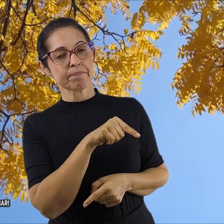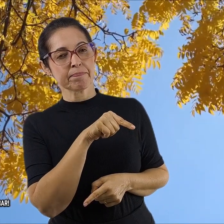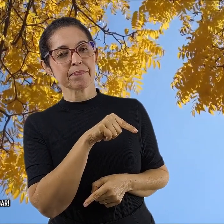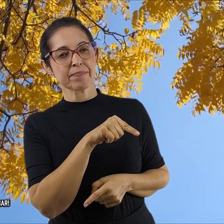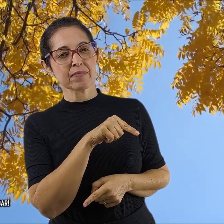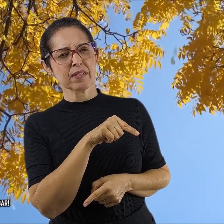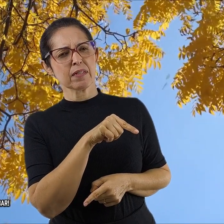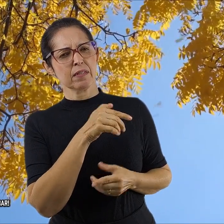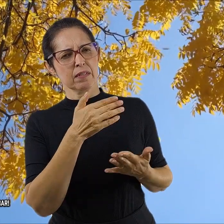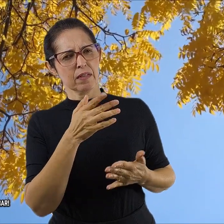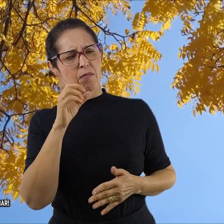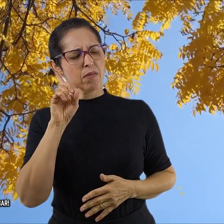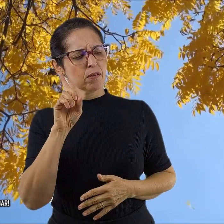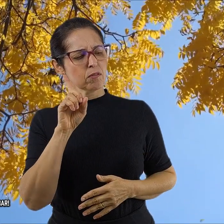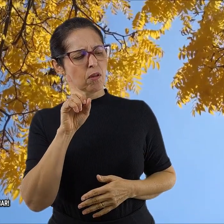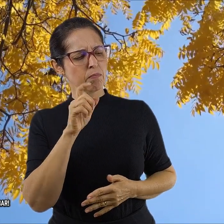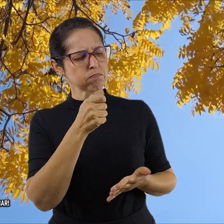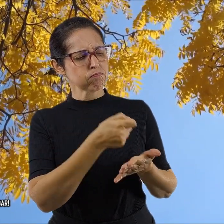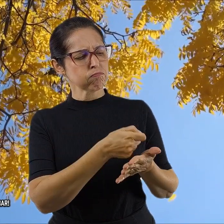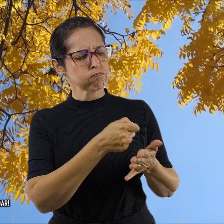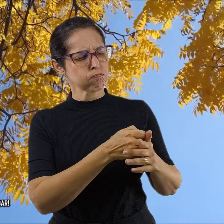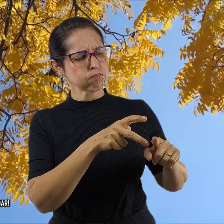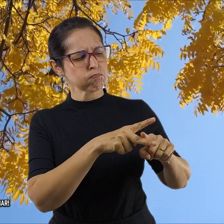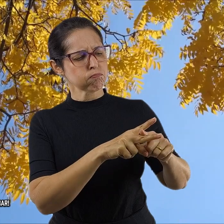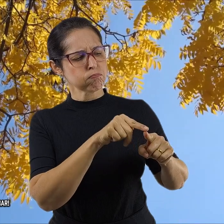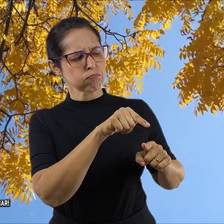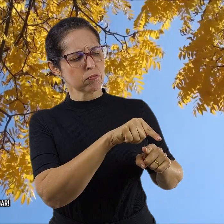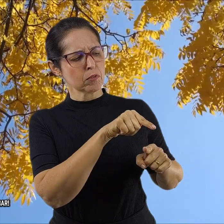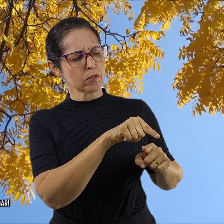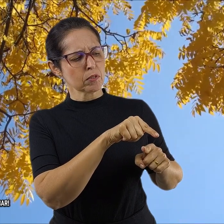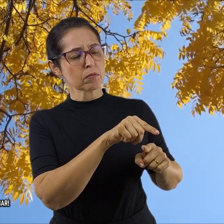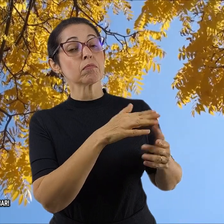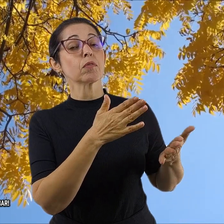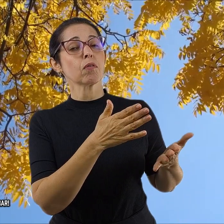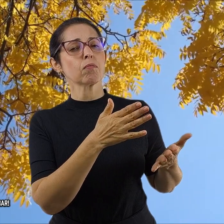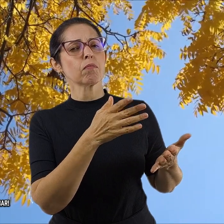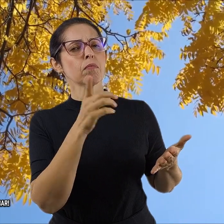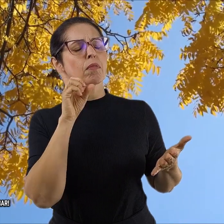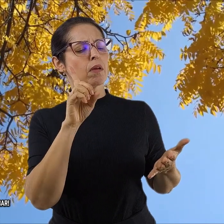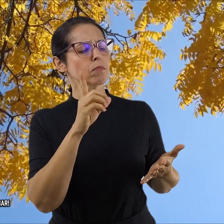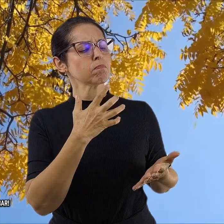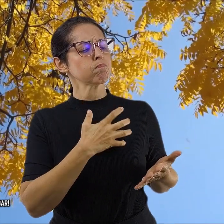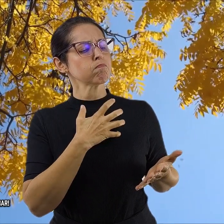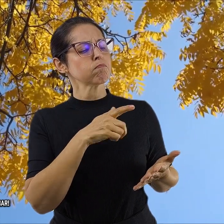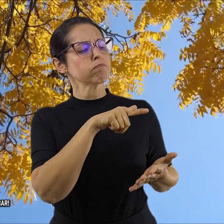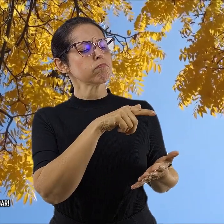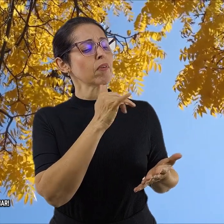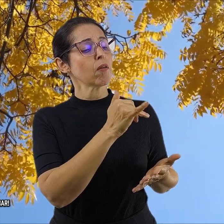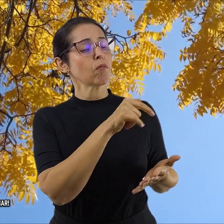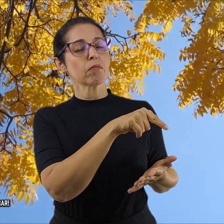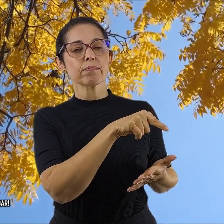E o Senhor a repreende por uma coisa. E qual foi a repreensão?